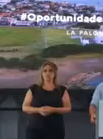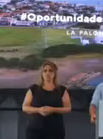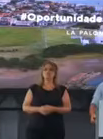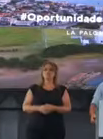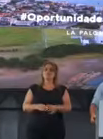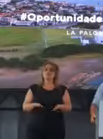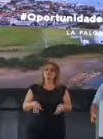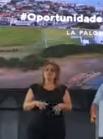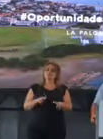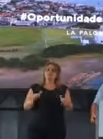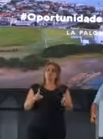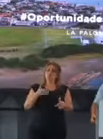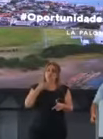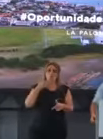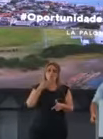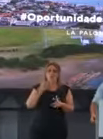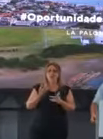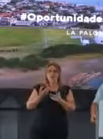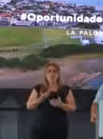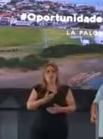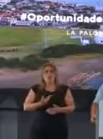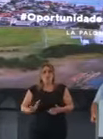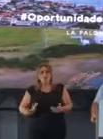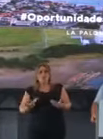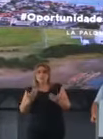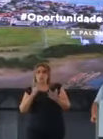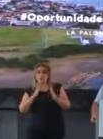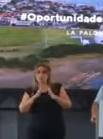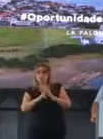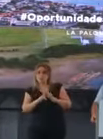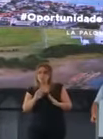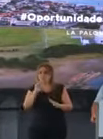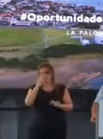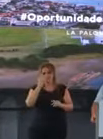No me cabe la menor duda que el gobierno no representa al Uruguay.